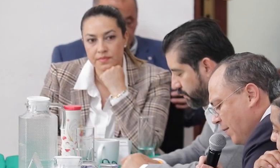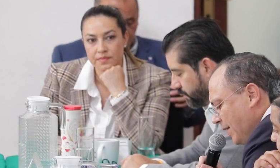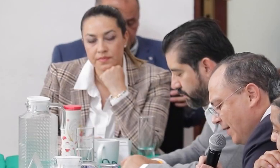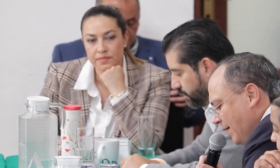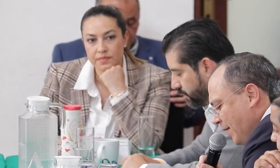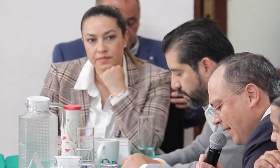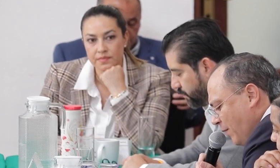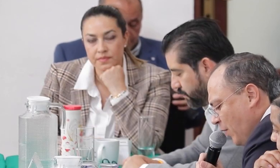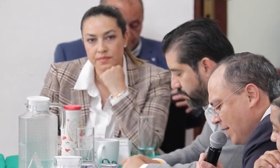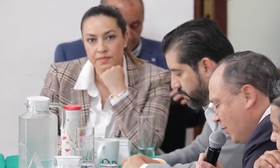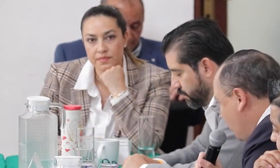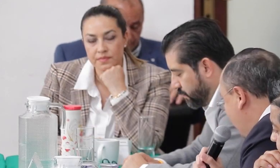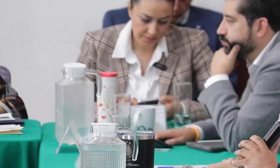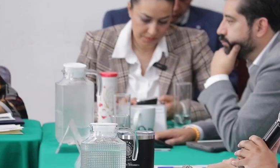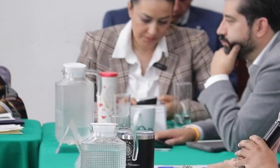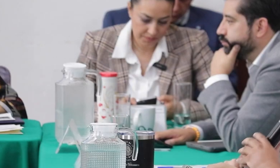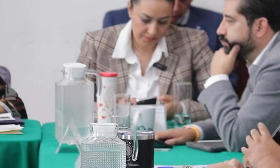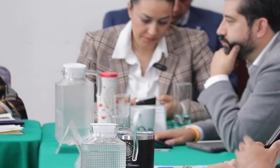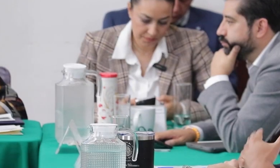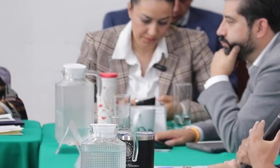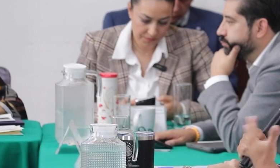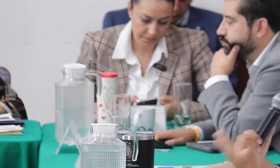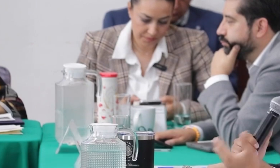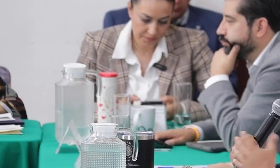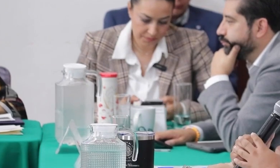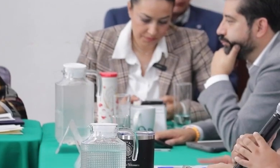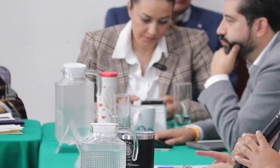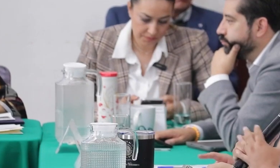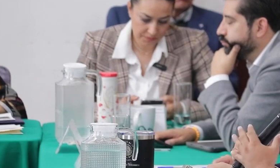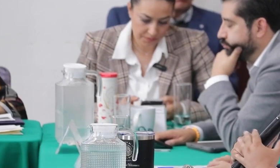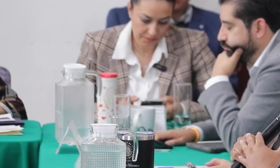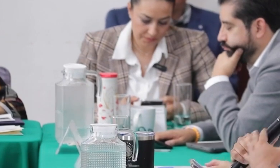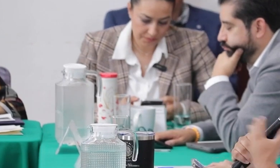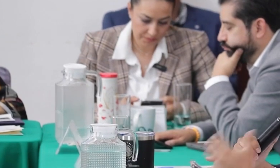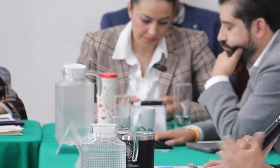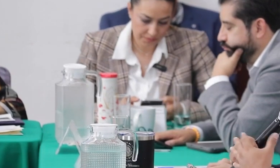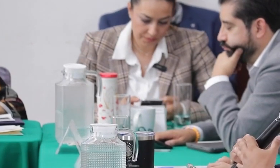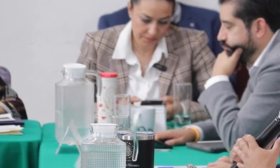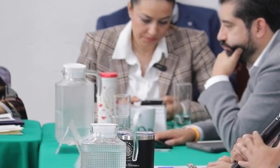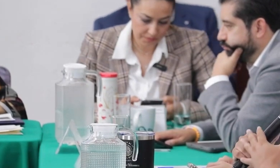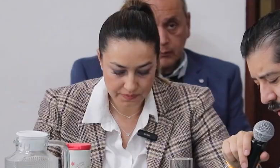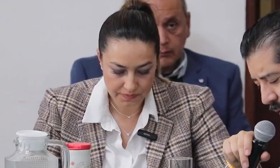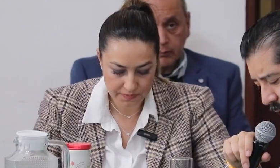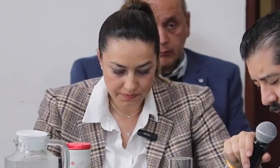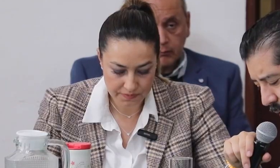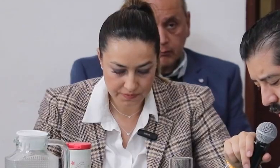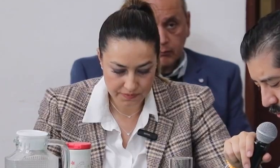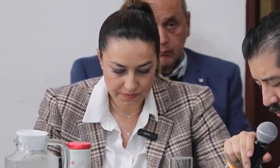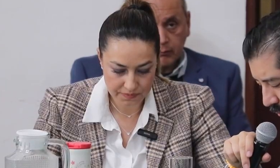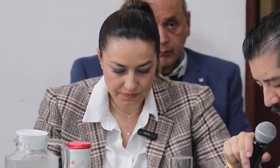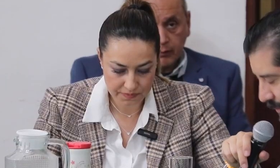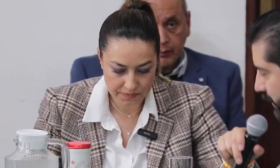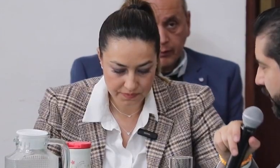presidenta de la Comisión de Derechos Humanos, Nacheli Ramírez Hernández, manifestaron sus dudas y